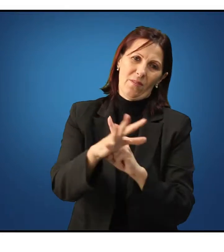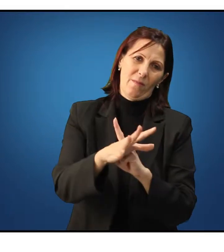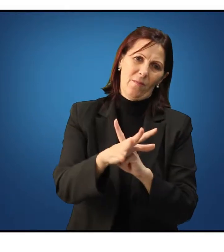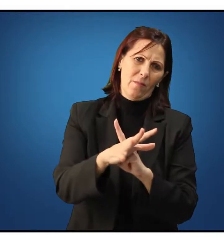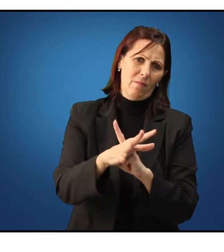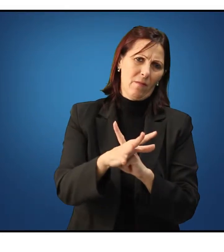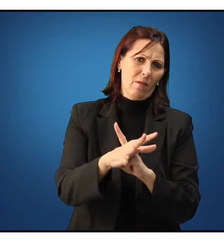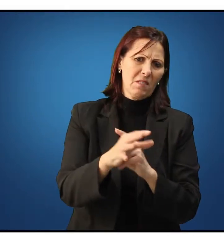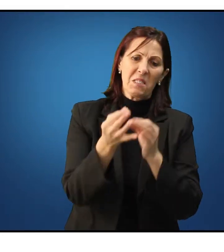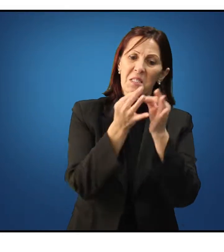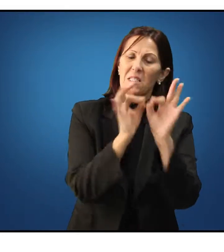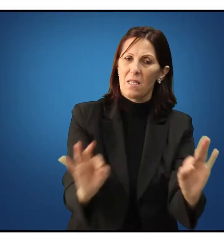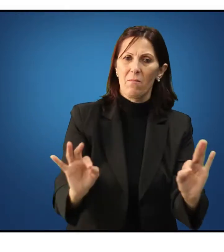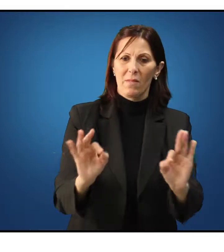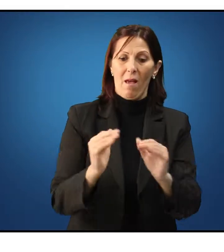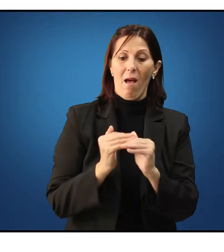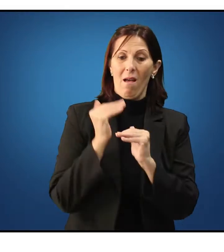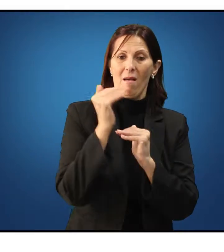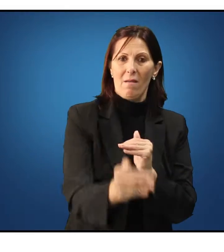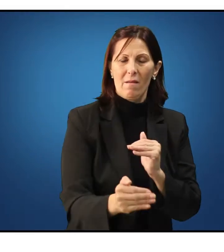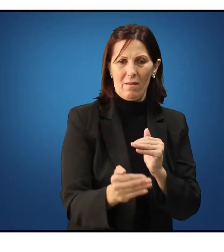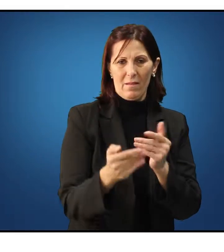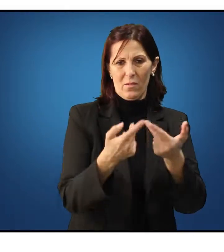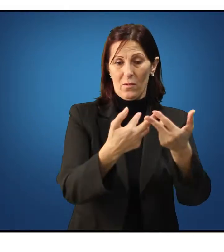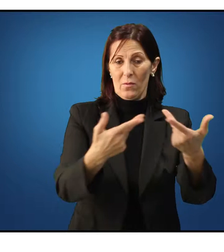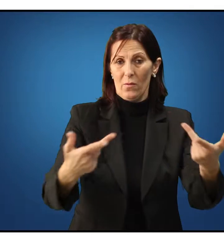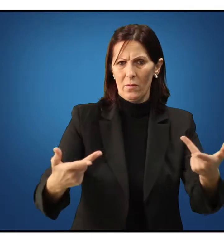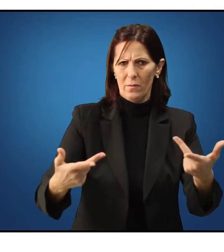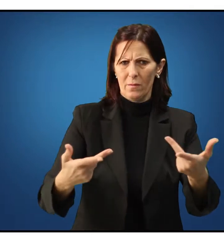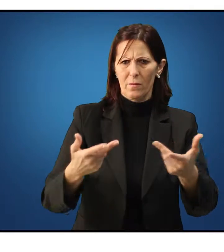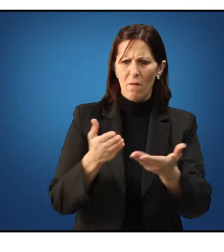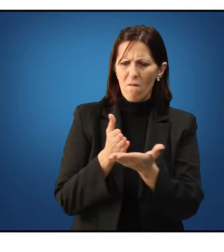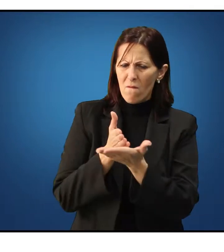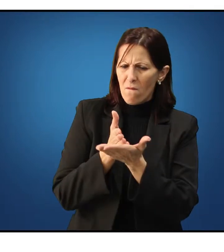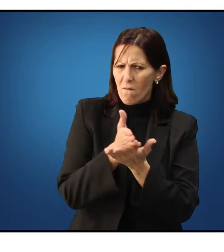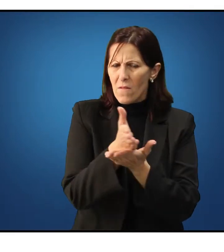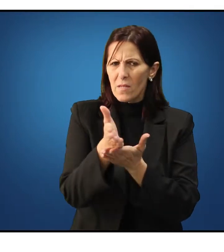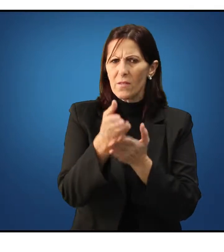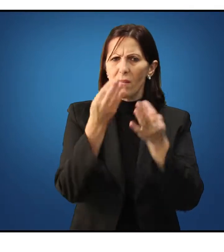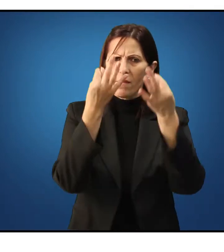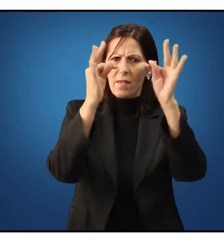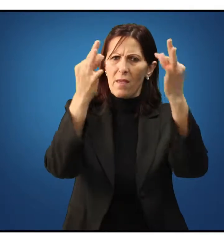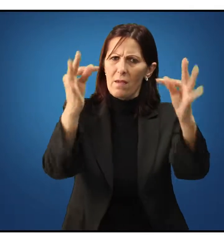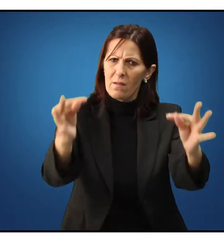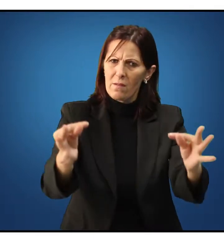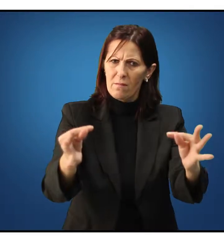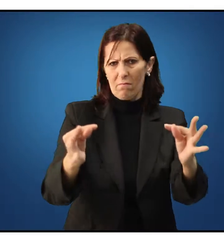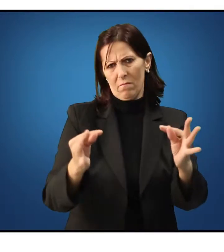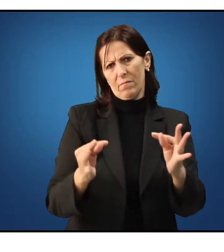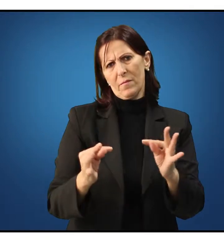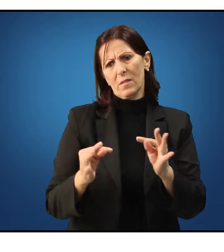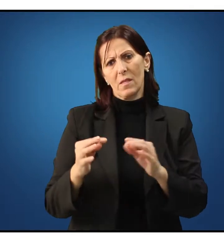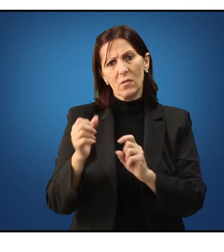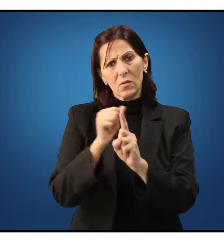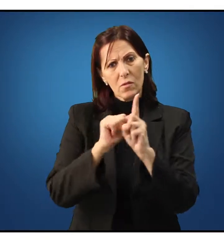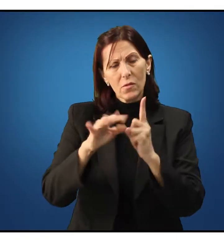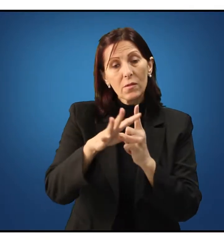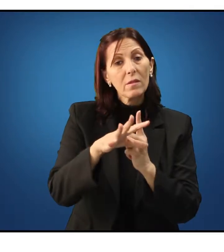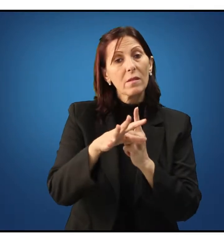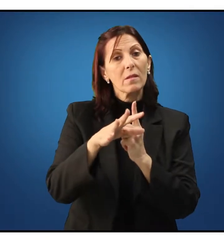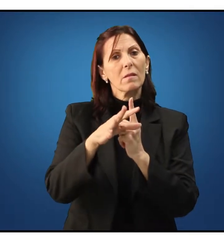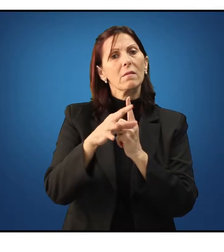daí a questão dos avanços técnicos e tecnológicos na sociedade se dão de